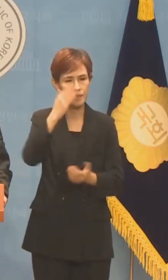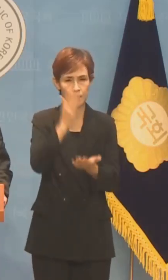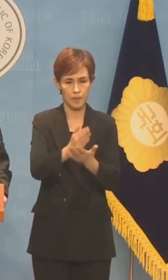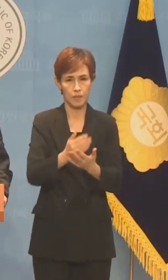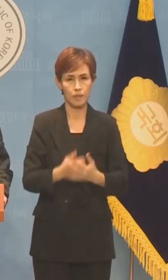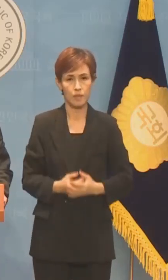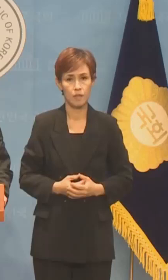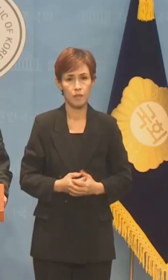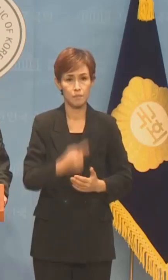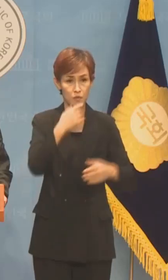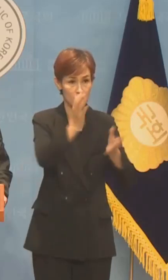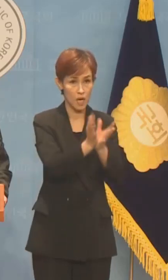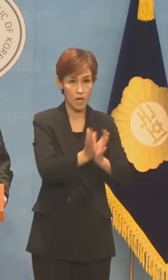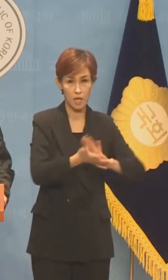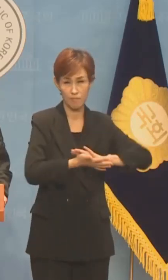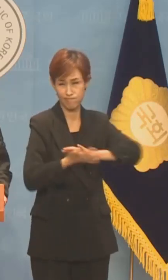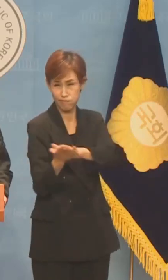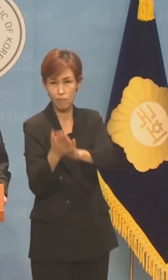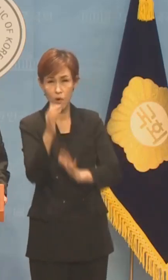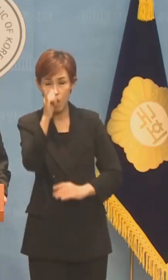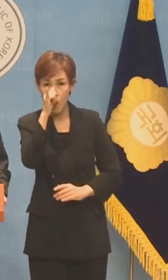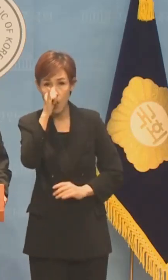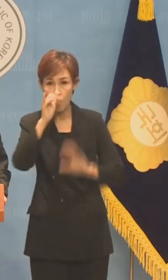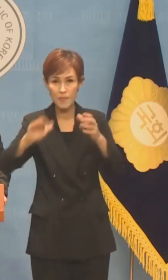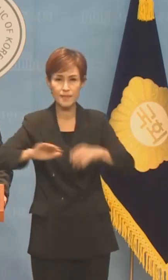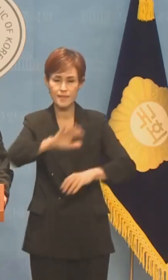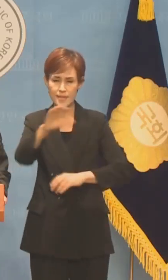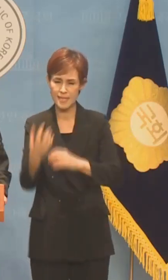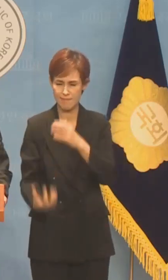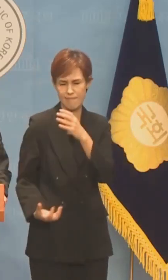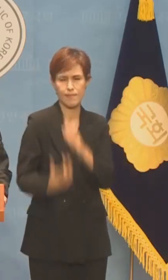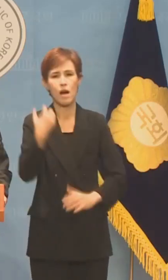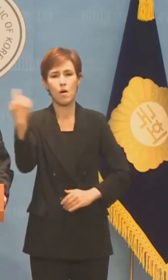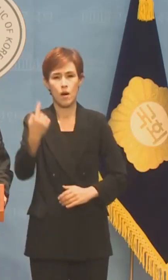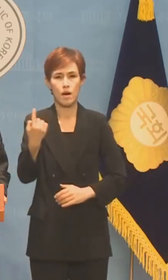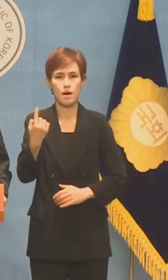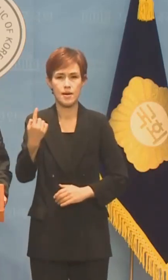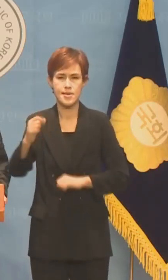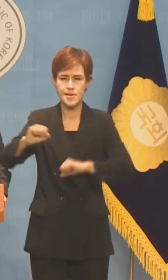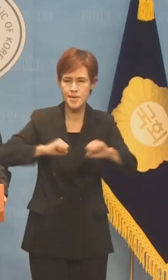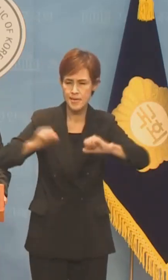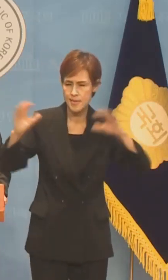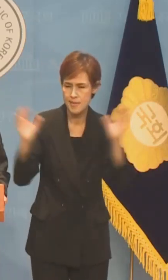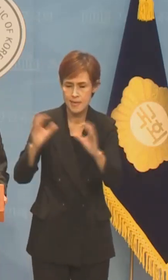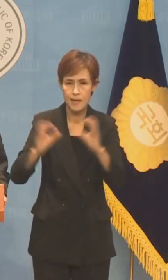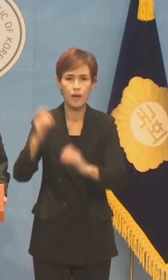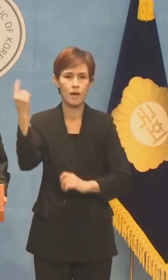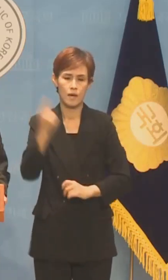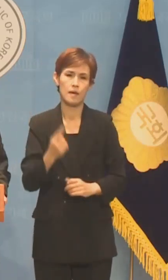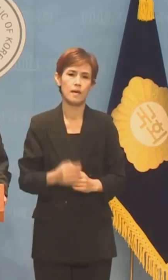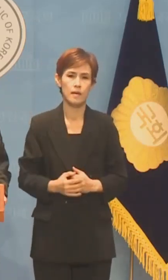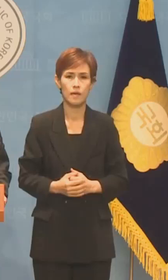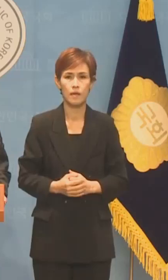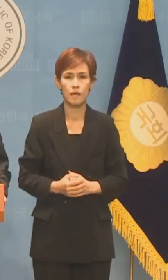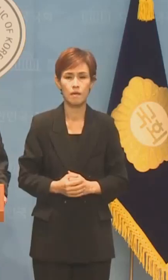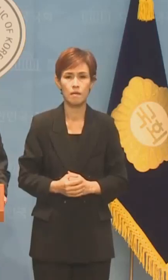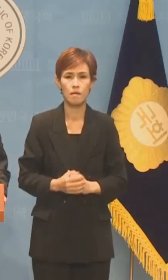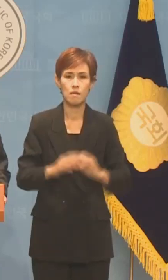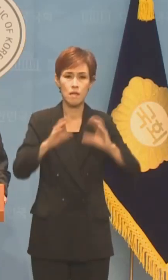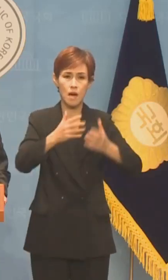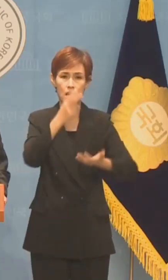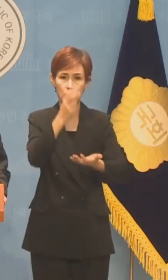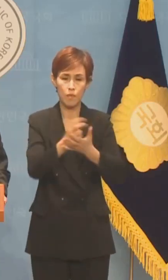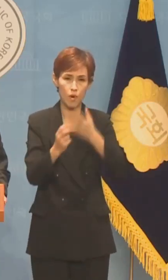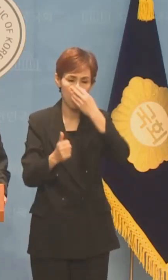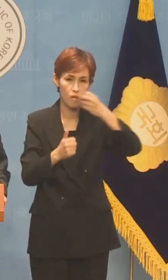민주당이 짓밟을수록 시민들은 더 거세게 일어날 것이고 더 빠르게 뭉칠 것입니다. 헌법을